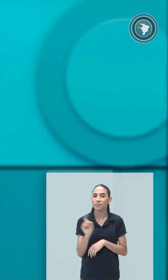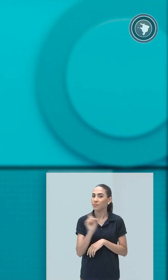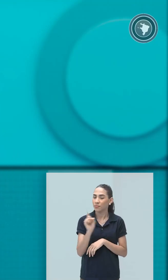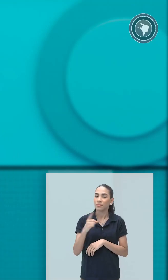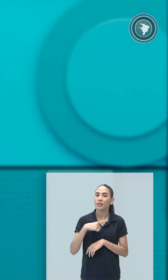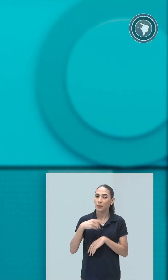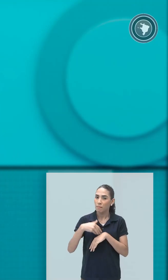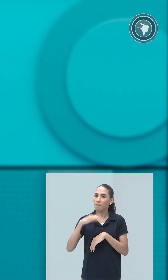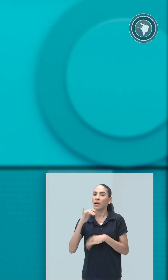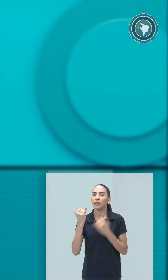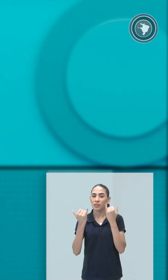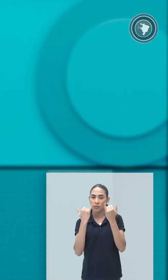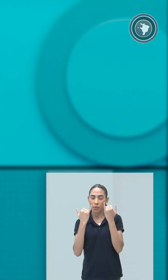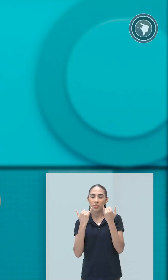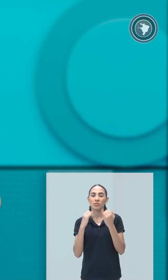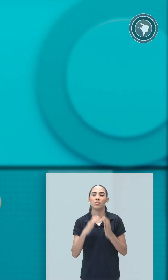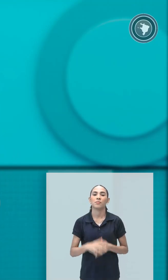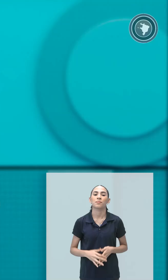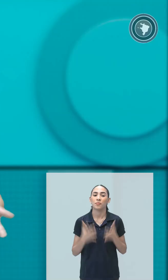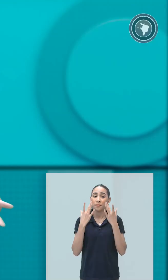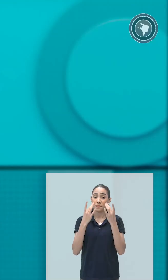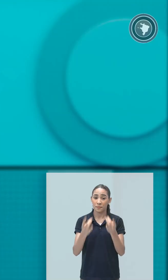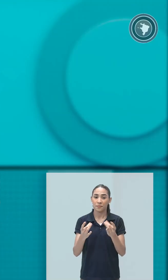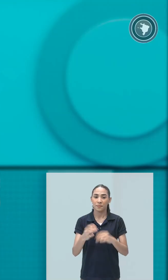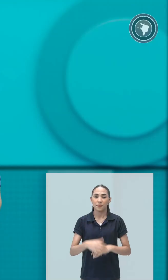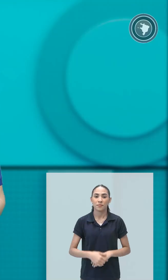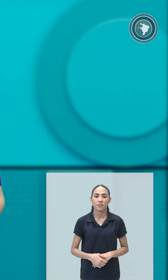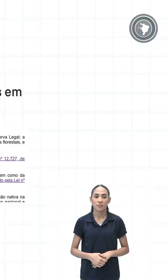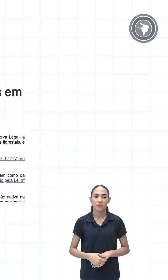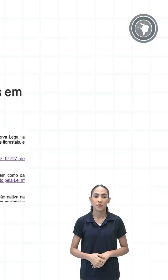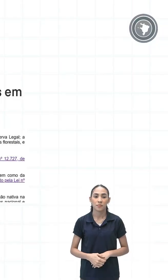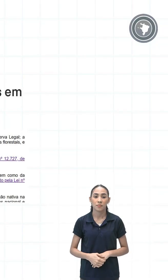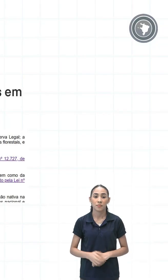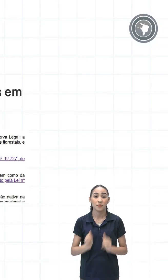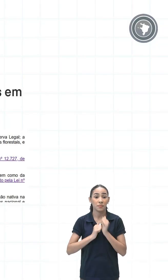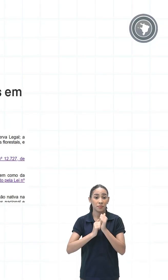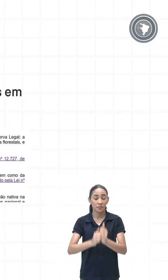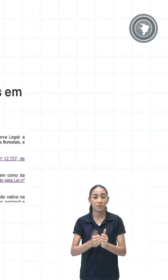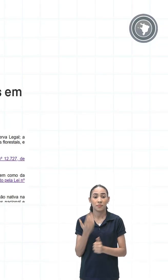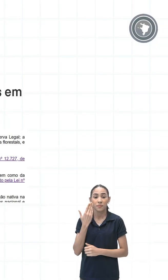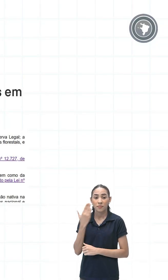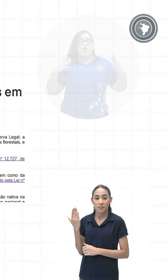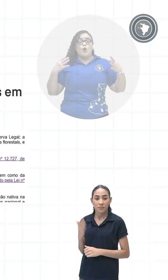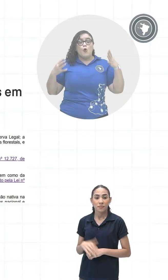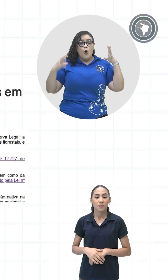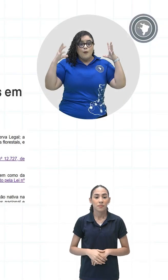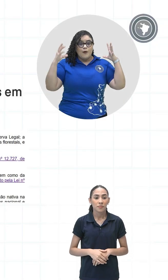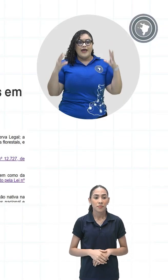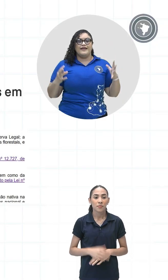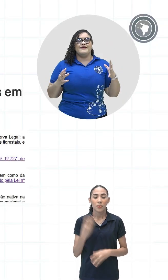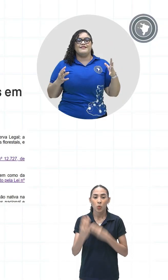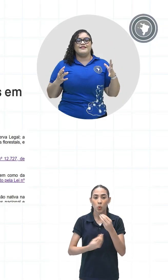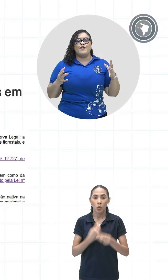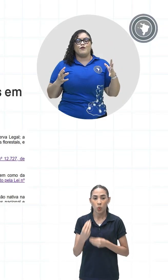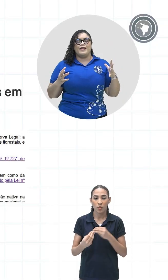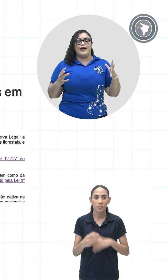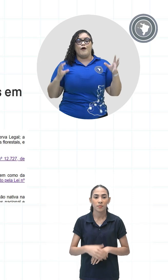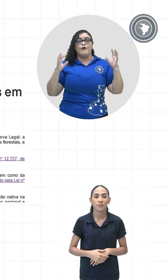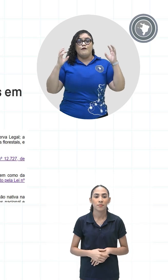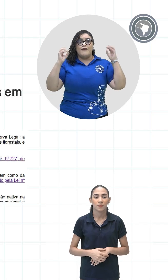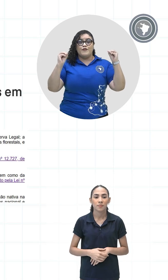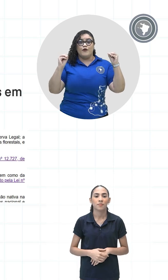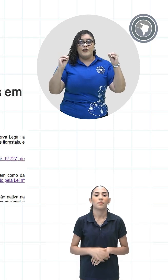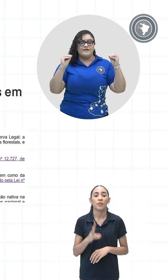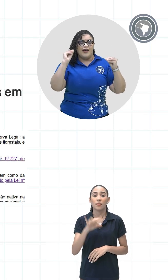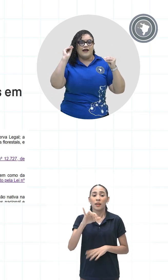mais alguns aspectos que eu quero chamar a atenção de vocês. Vamos lá? Me acompanhem ainda sobre como é que esse texto